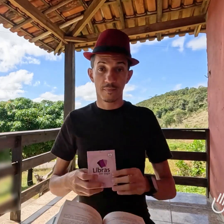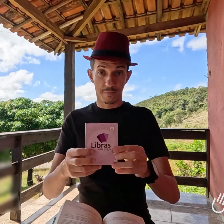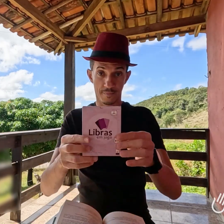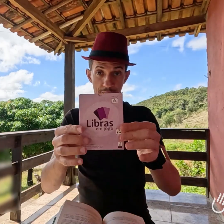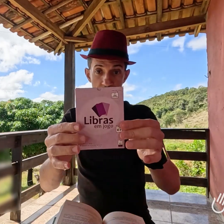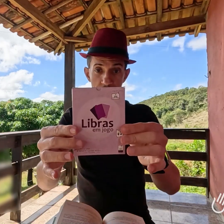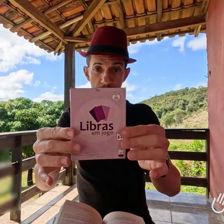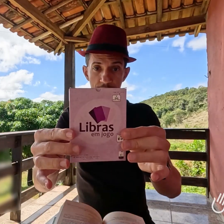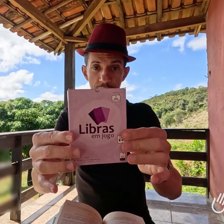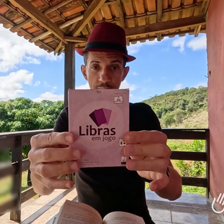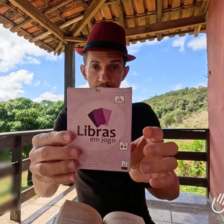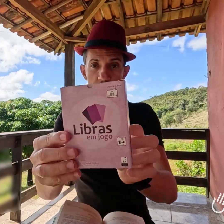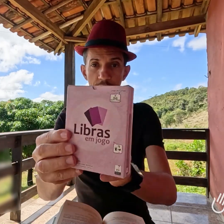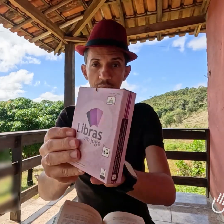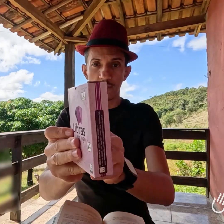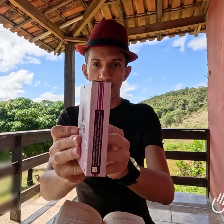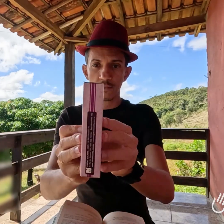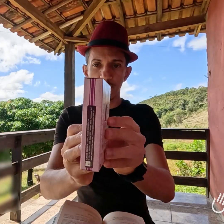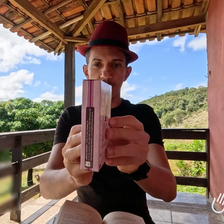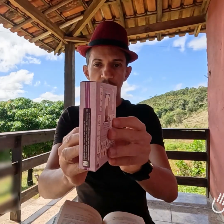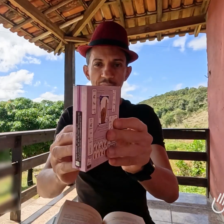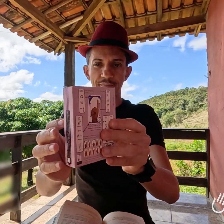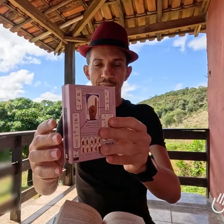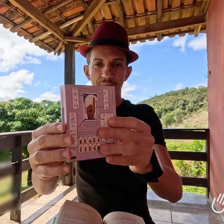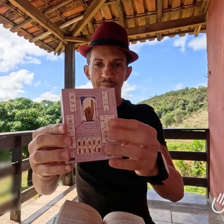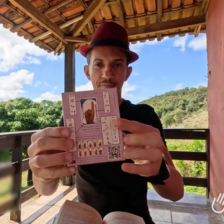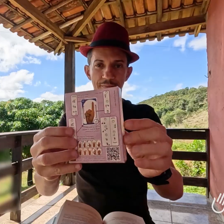Libras em Jogo. Aqui você tem o Libras em Jogo.